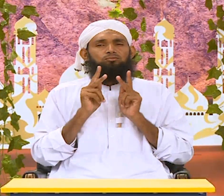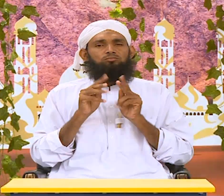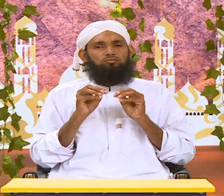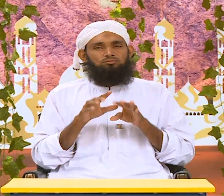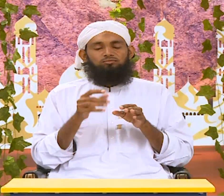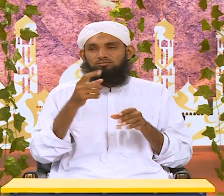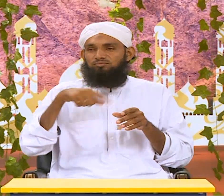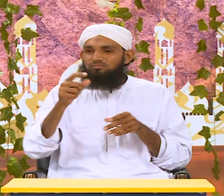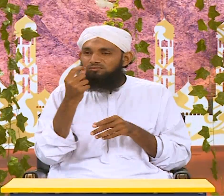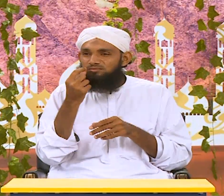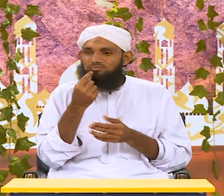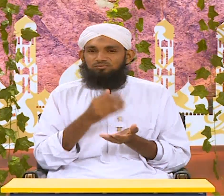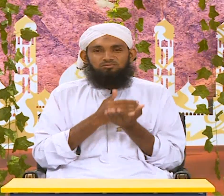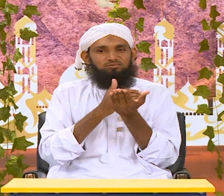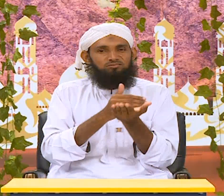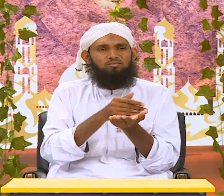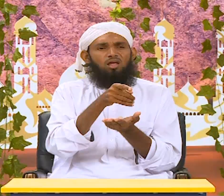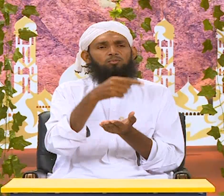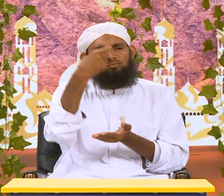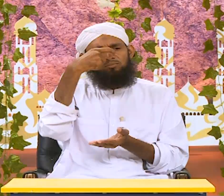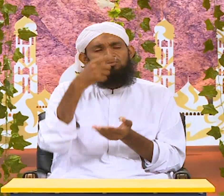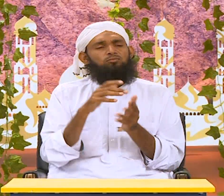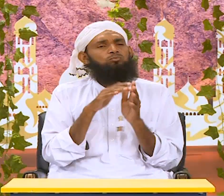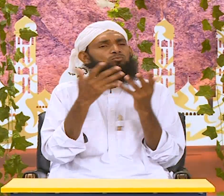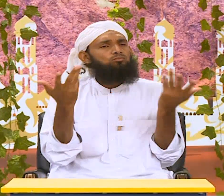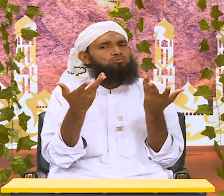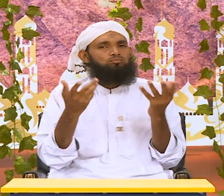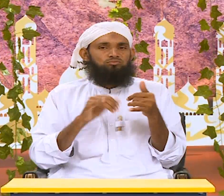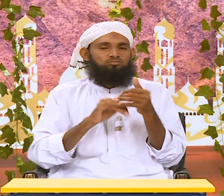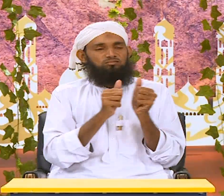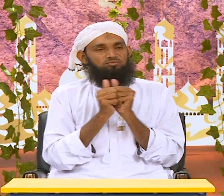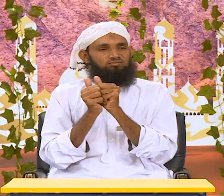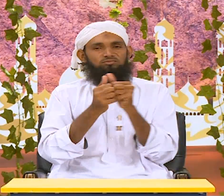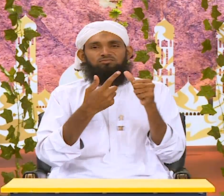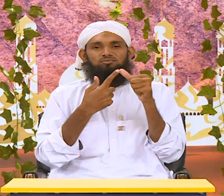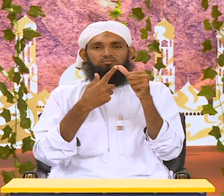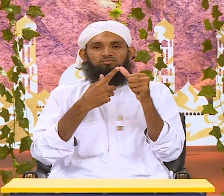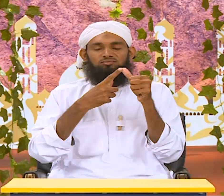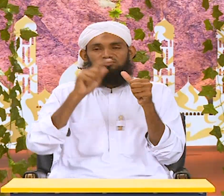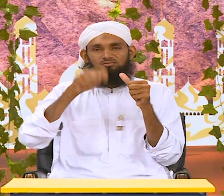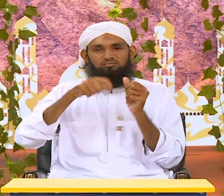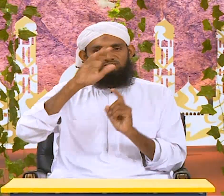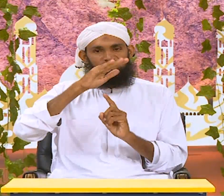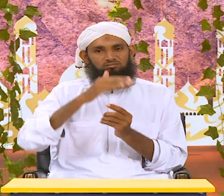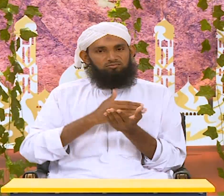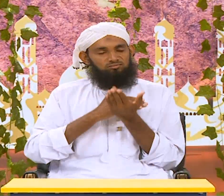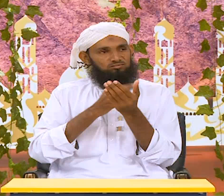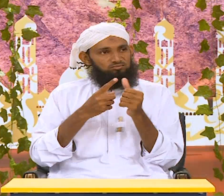خلیفہ رسول، کس بات نے آپ کو رلا دیا؟ اس پر حضرت ابو بکر صدیق رضی اللہ عنہ نے فرمایا، ایک دن میں رسول رحمت